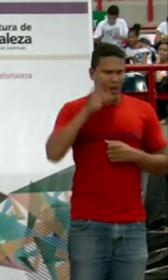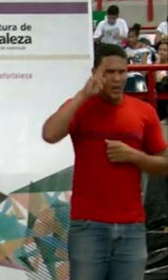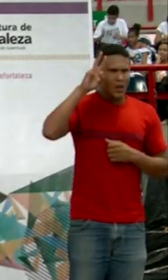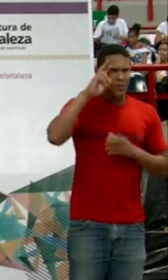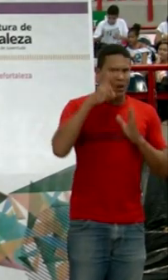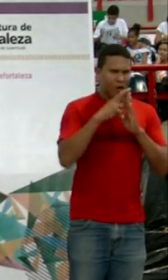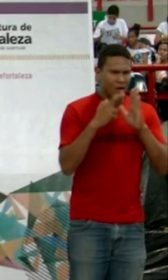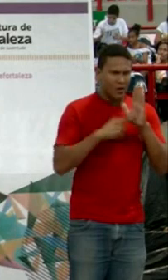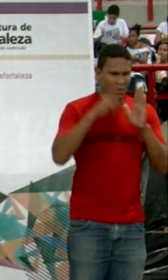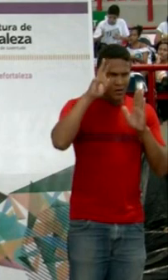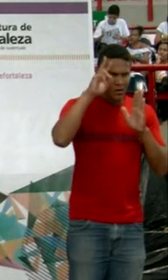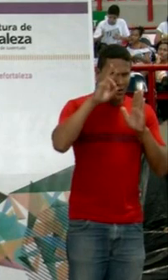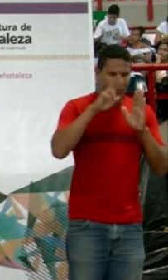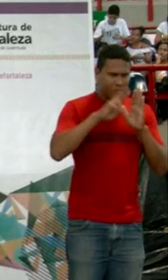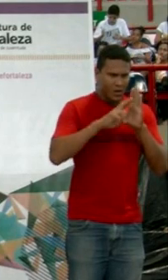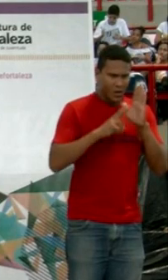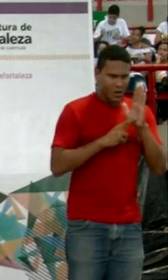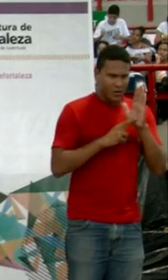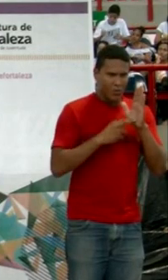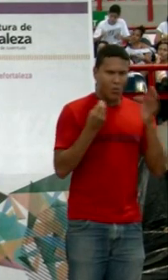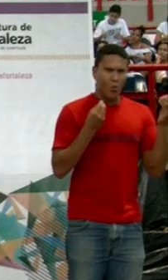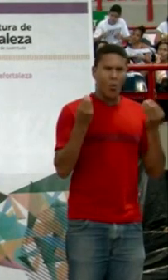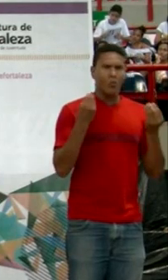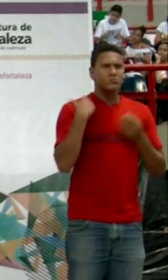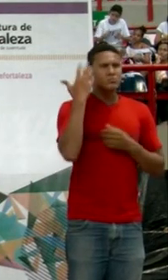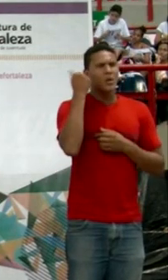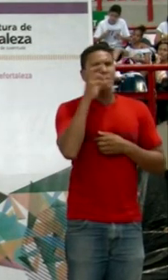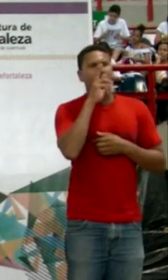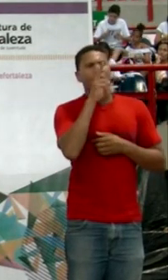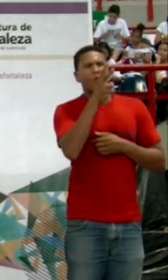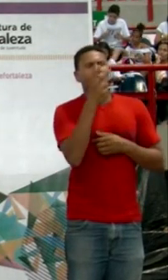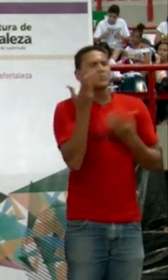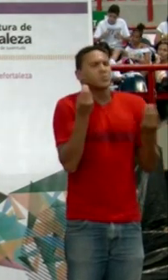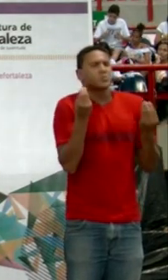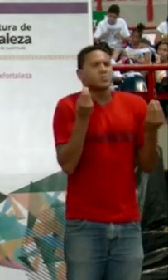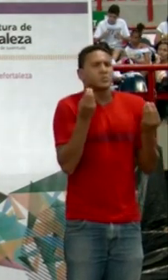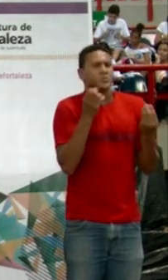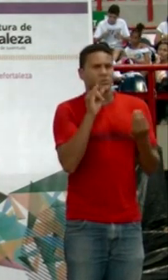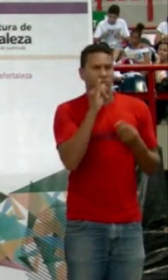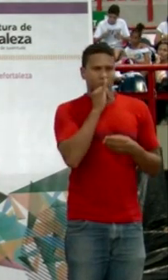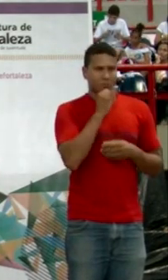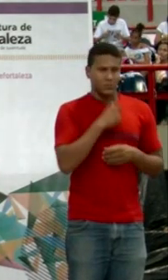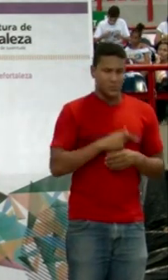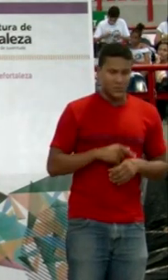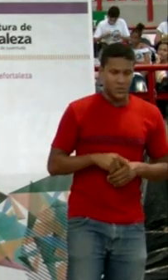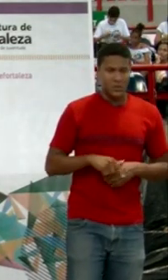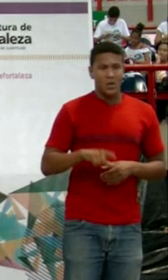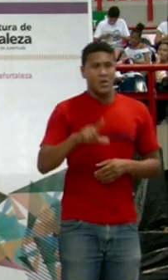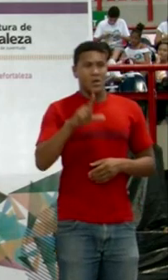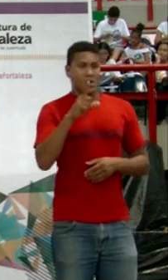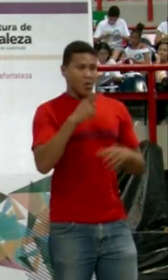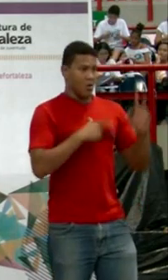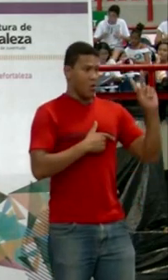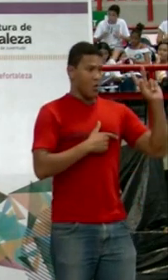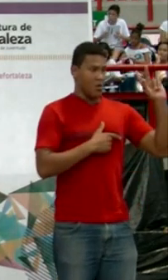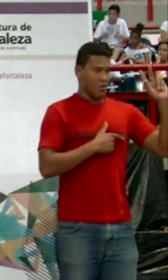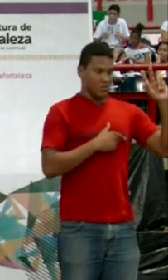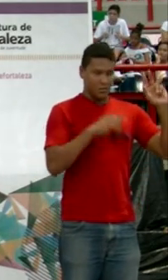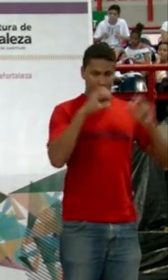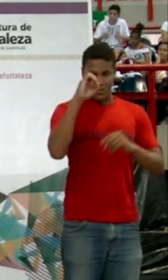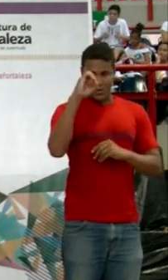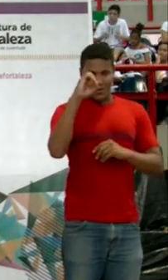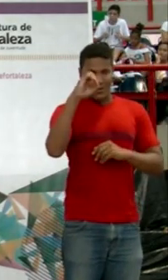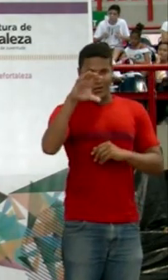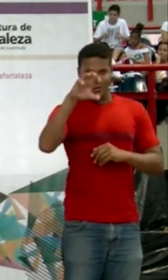Como é que a gente determina a força de um oxiácido? Subtrai o número de oxigênios pelo